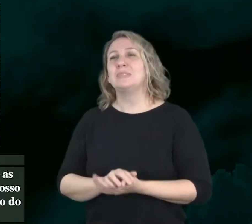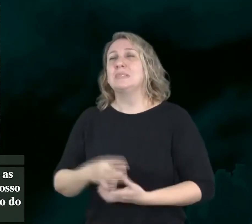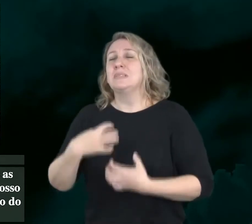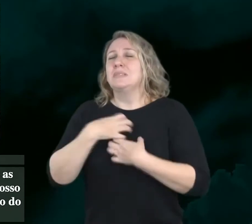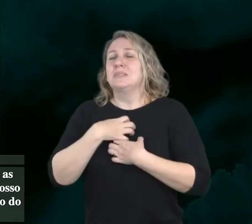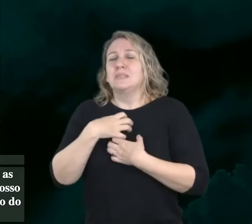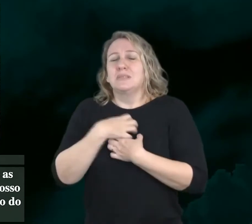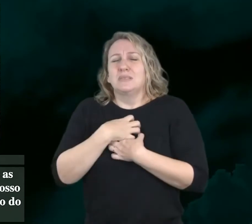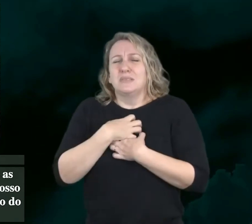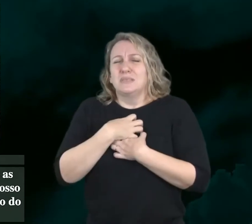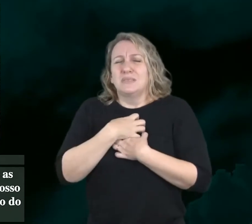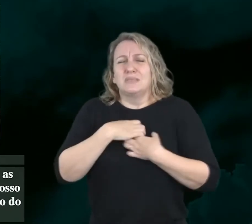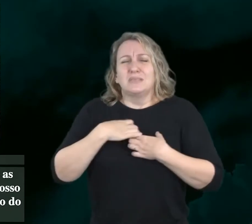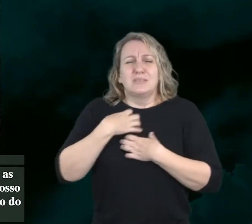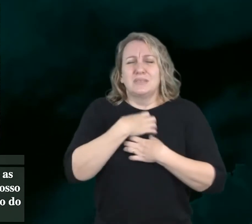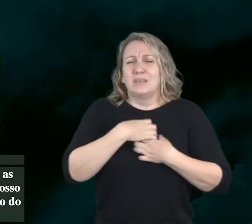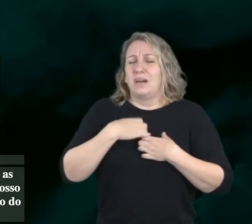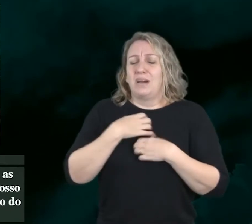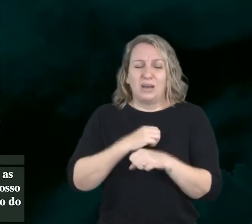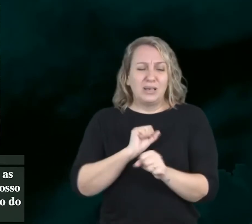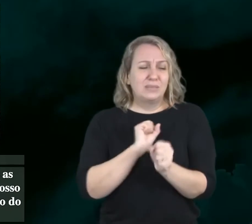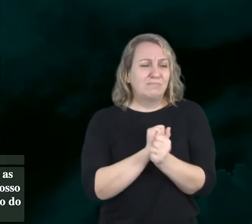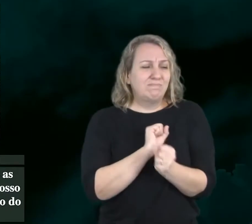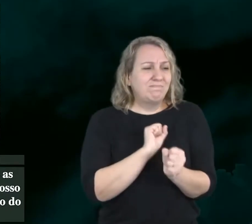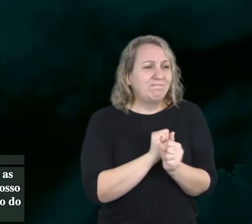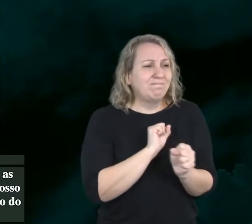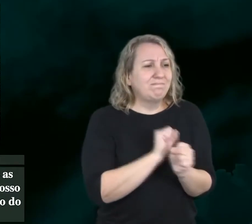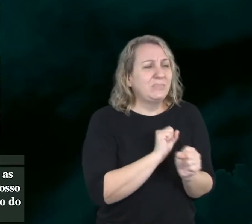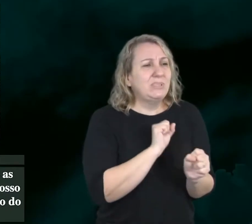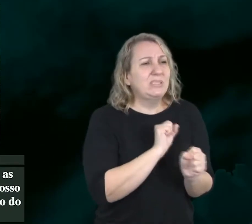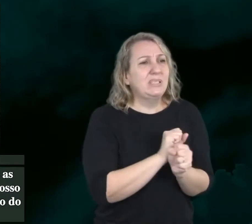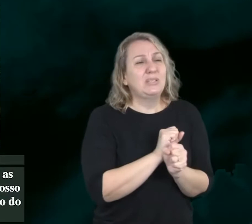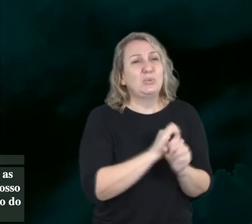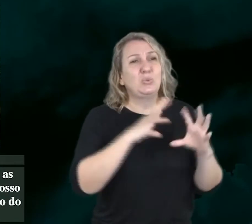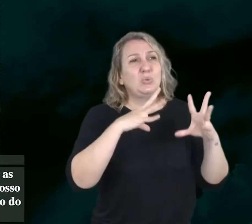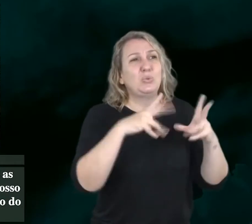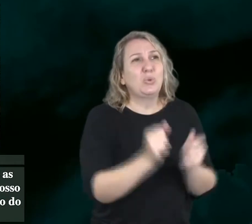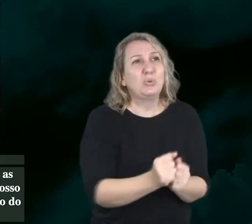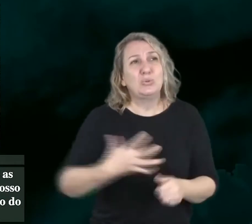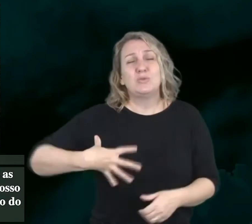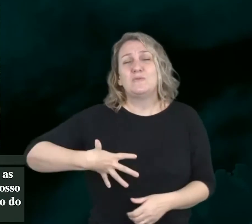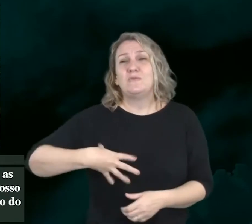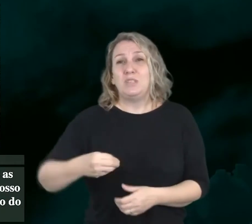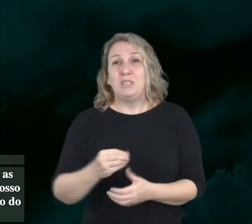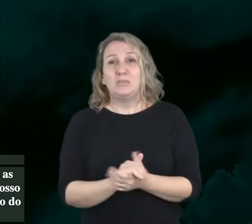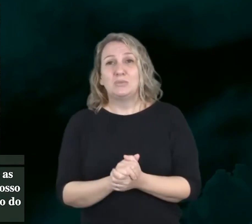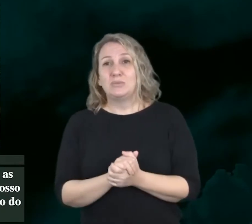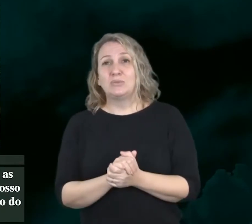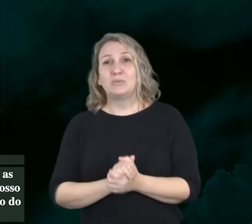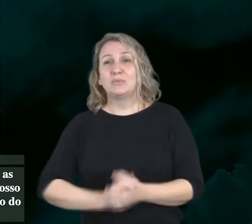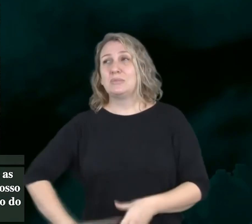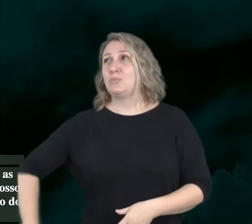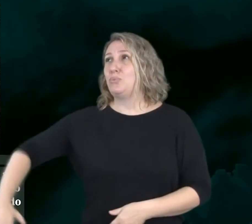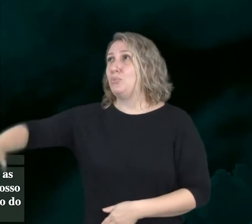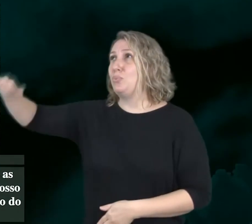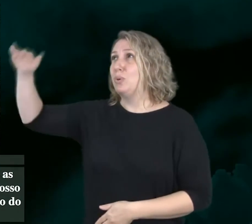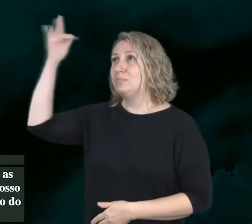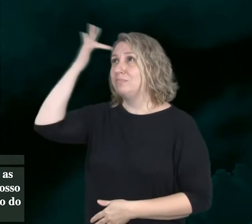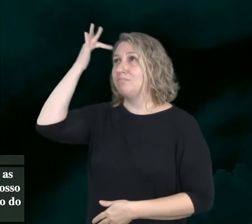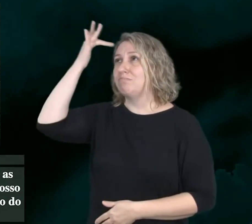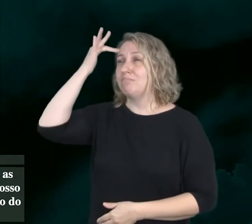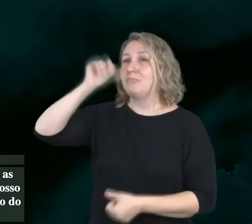a adoção de filhos, a redenção do nosso corpo. Então,